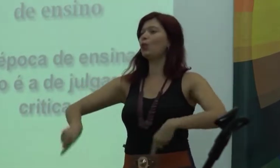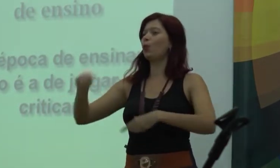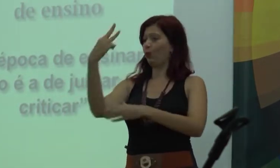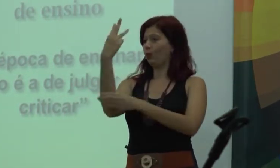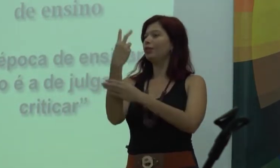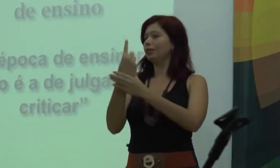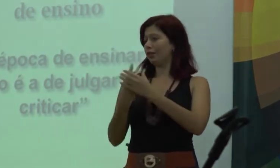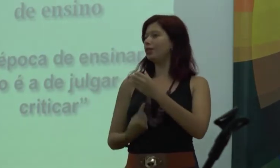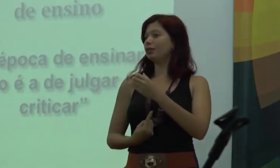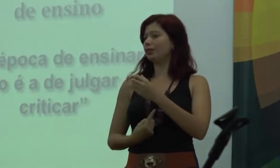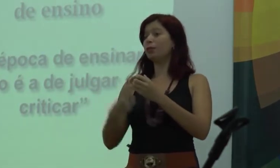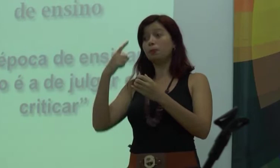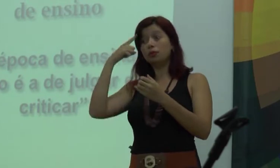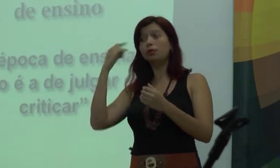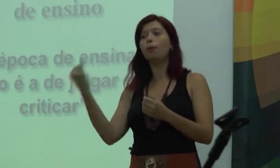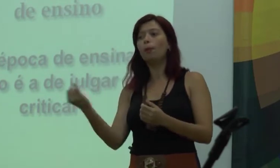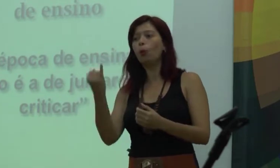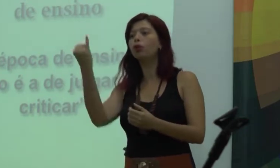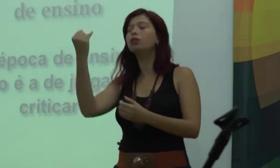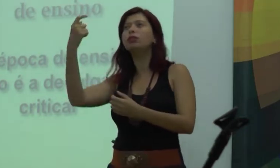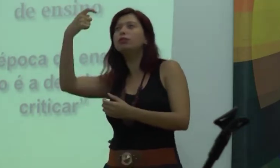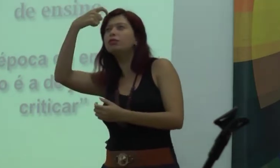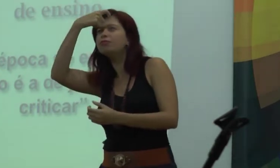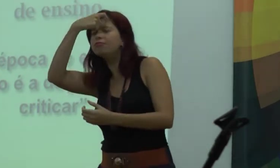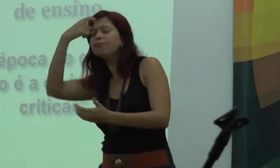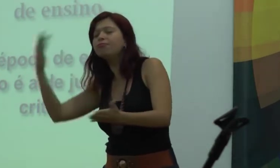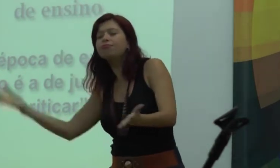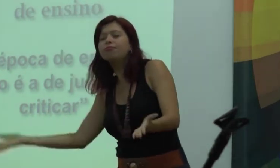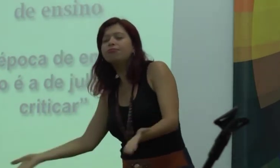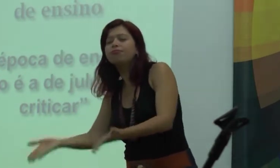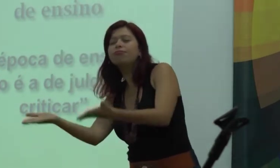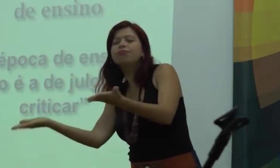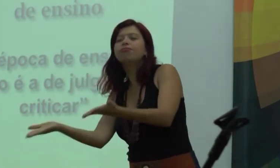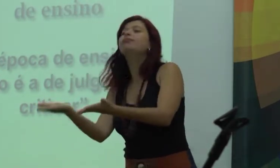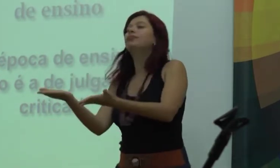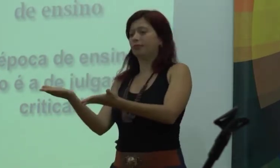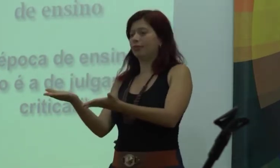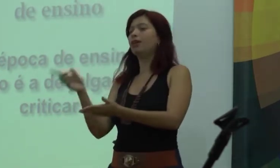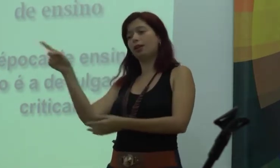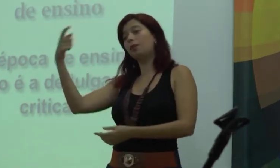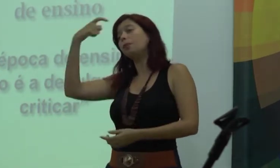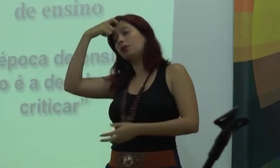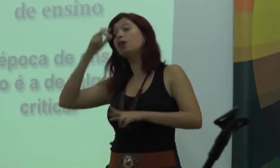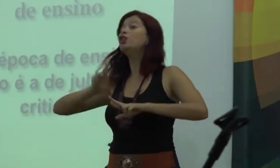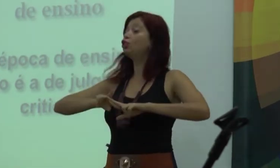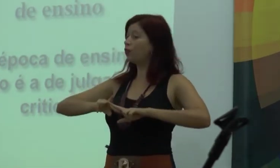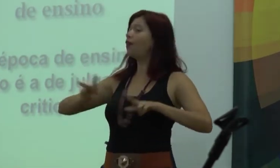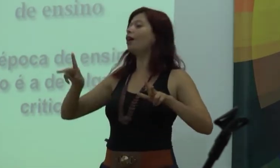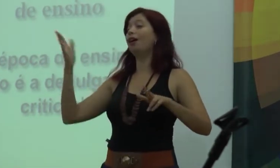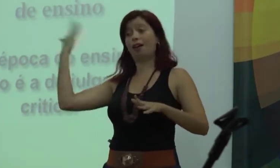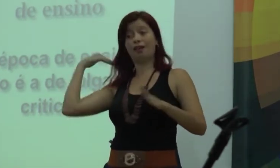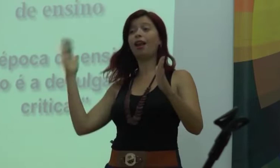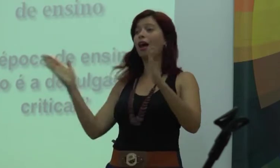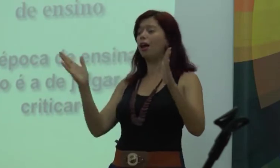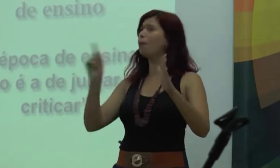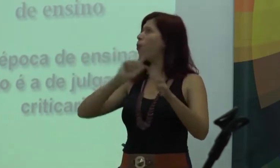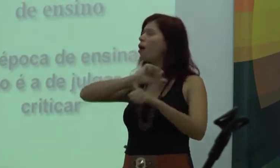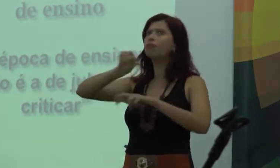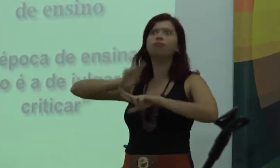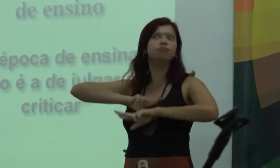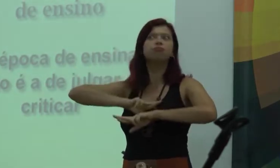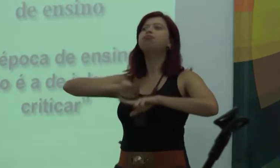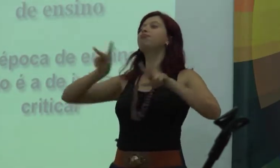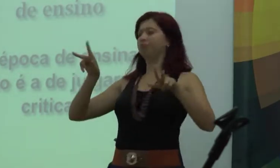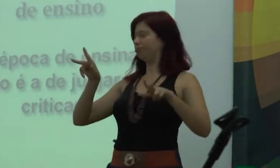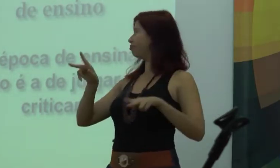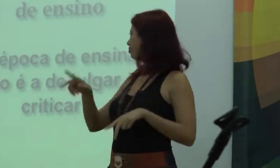na inteligência, no físico. Isso é importante para que se desenvolva, para que cresça. Então, ele